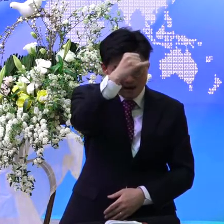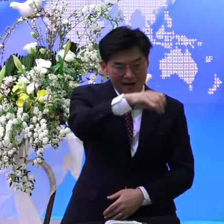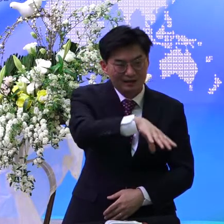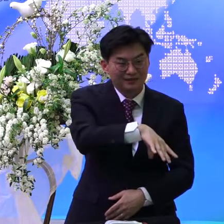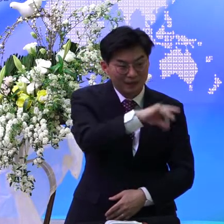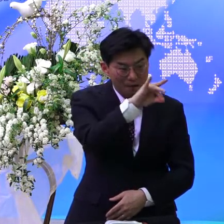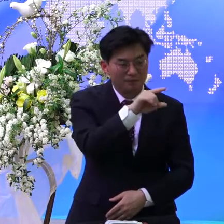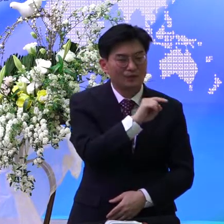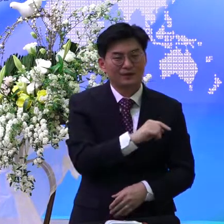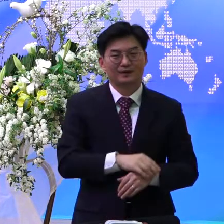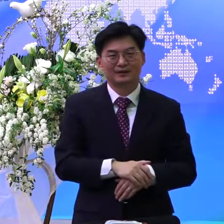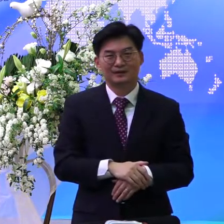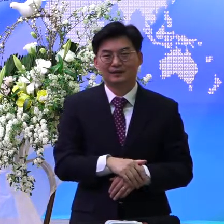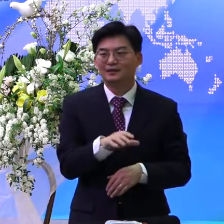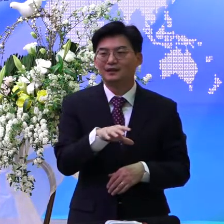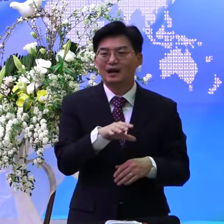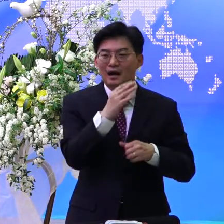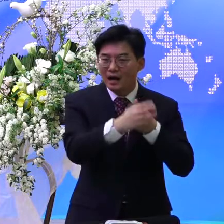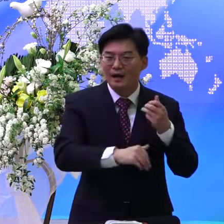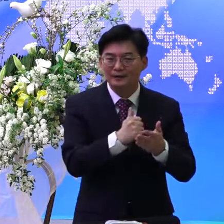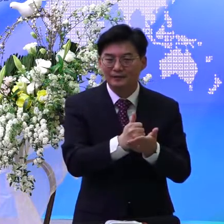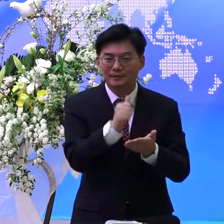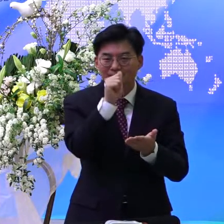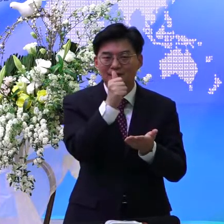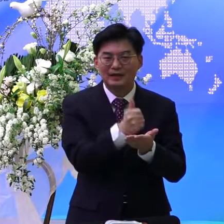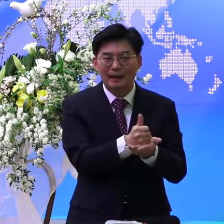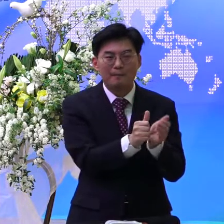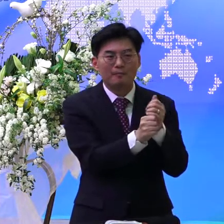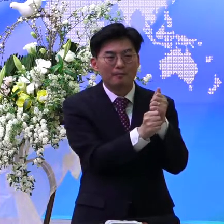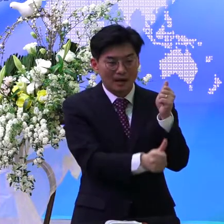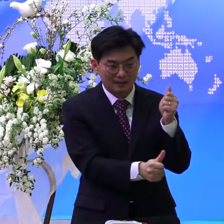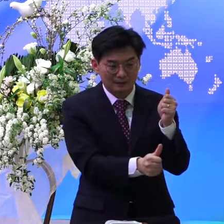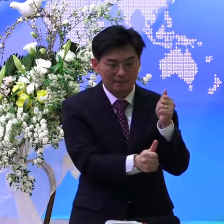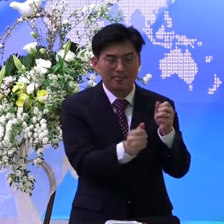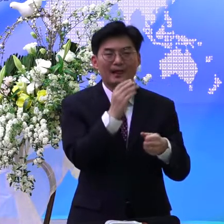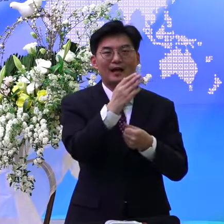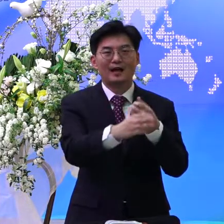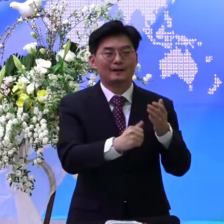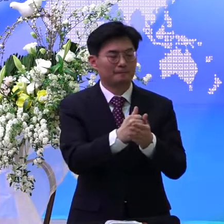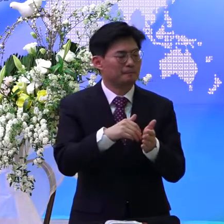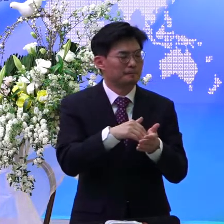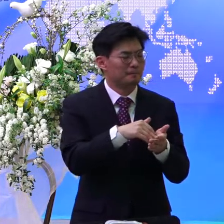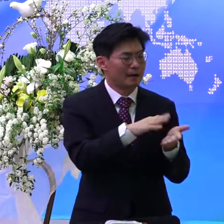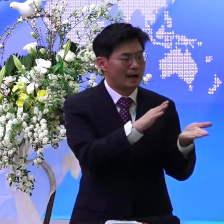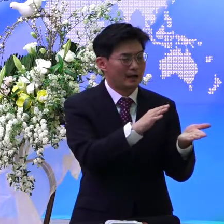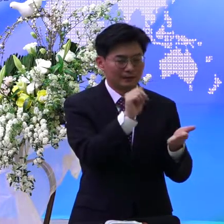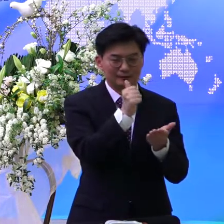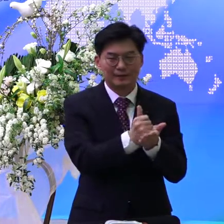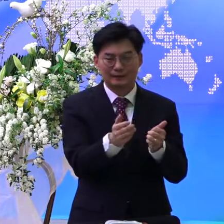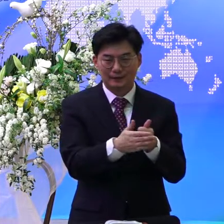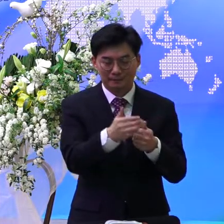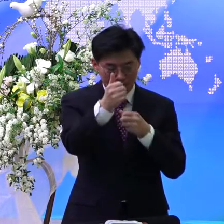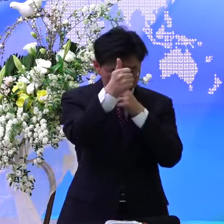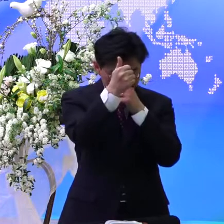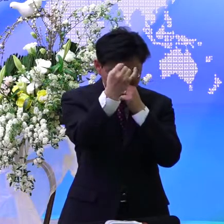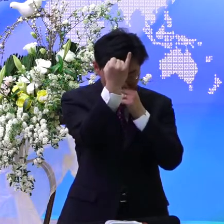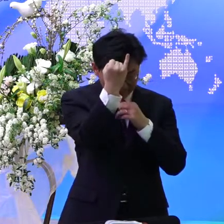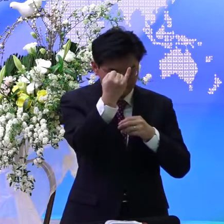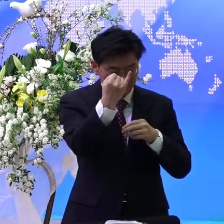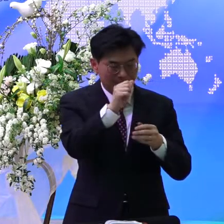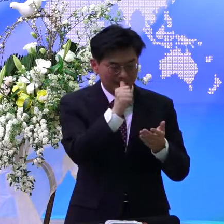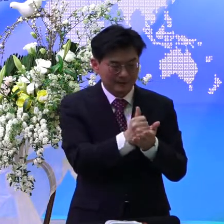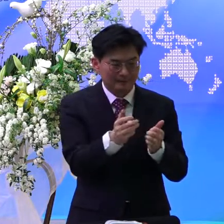하나님께 대한 불순종을 선택하고 죄로 인해서 하나님께서 쫓겨나서 하나님과 분리된 그